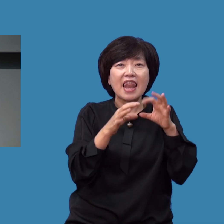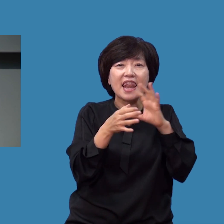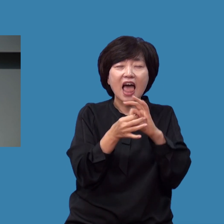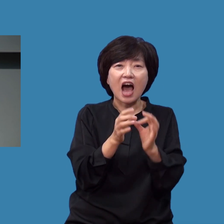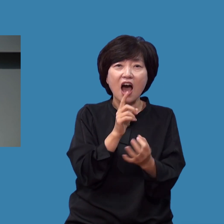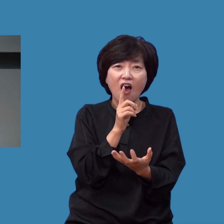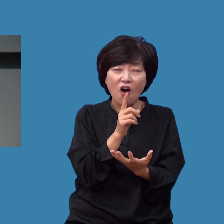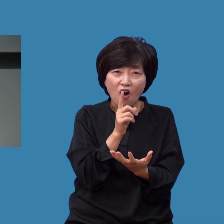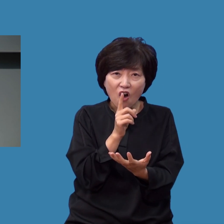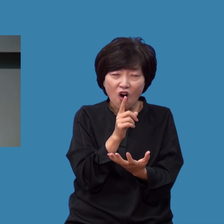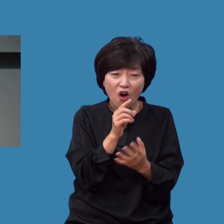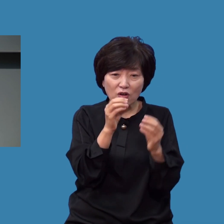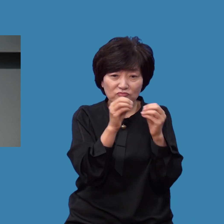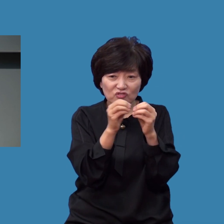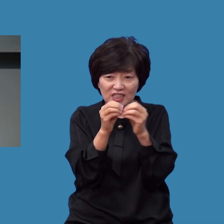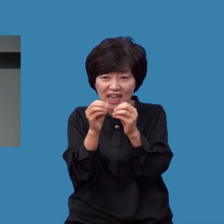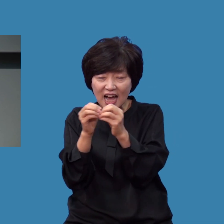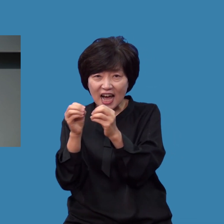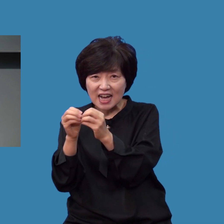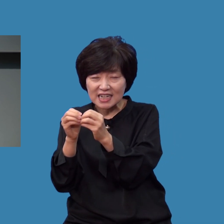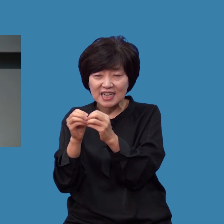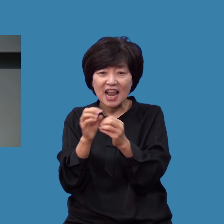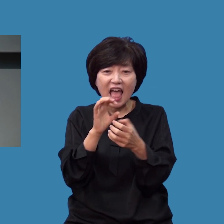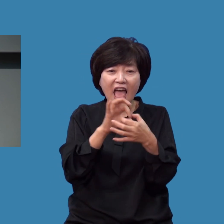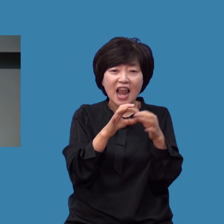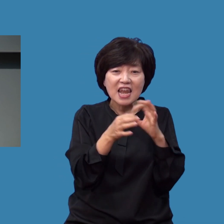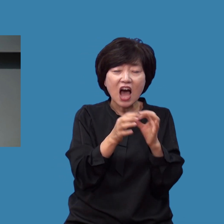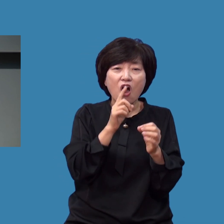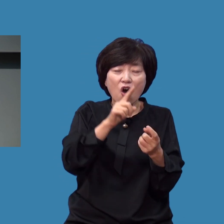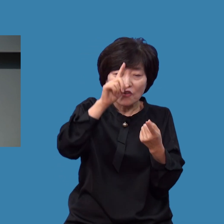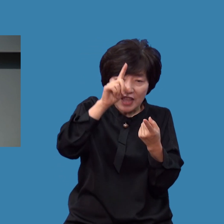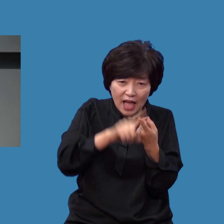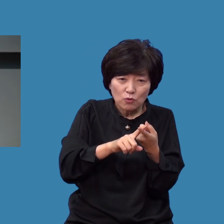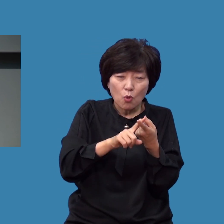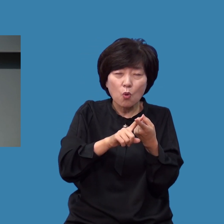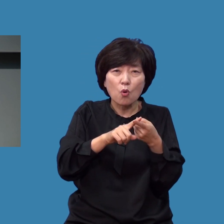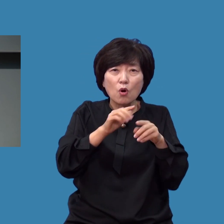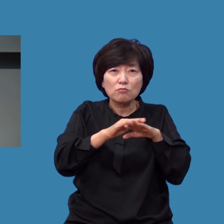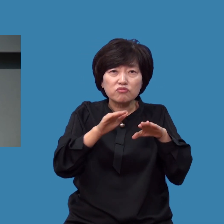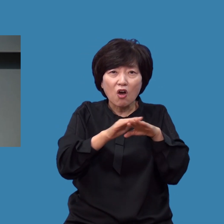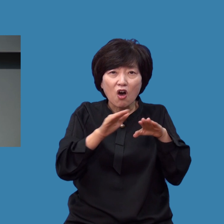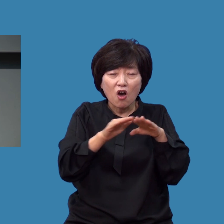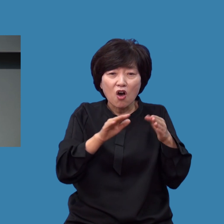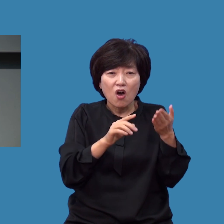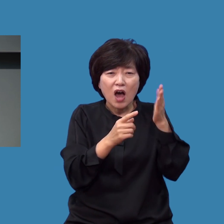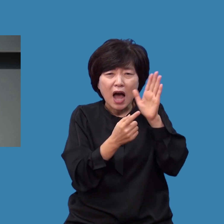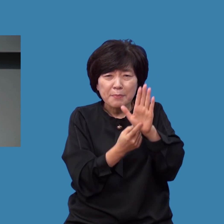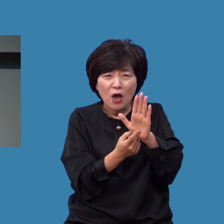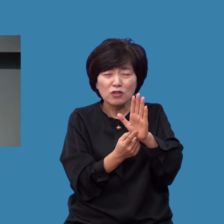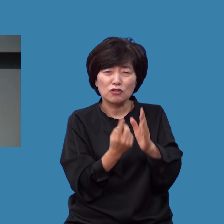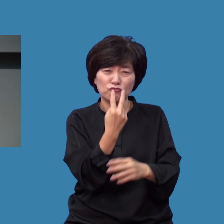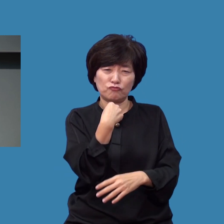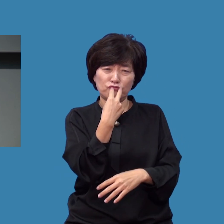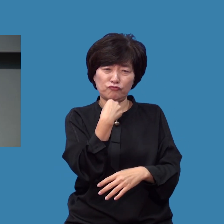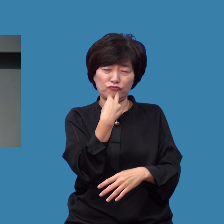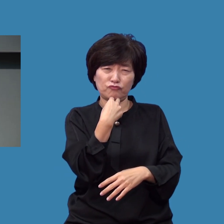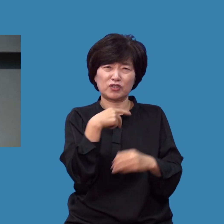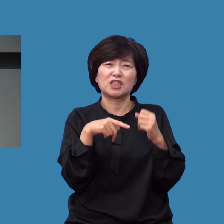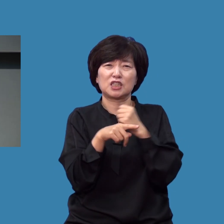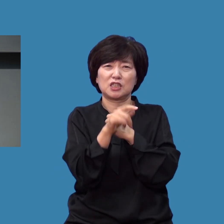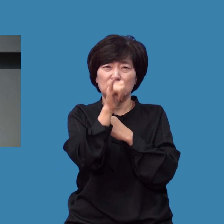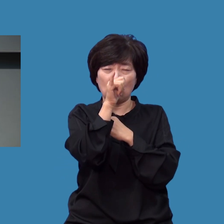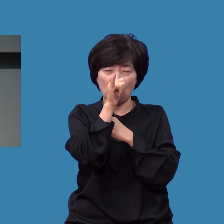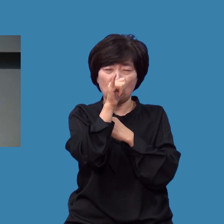헬라어 그 문장을 헬라어 의미대로 그대로 풀면 이게 중의적인 의미를 갖는데 그대로